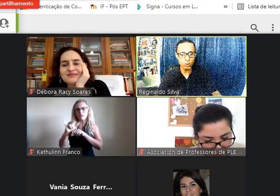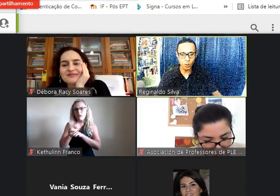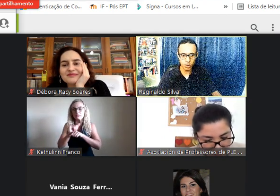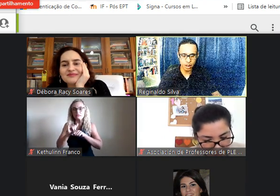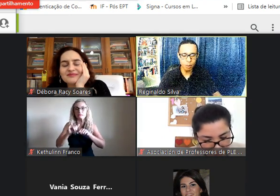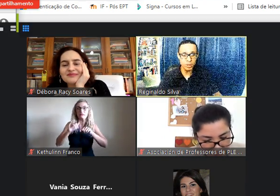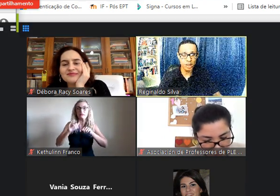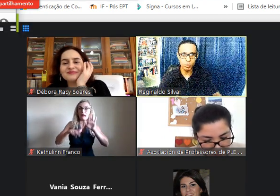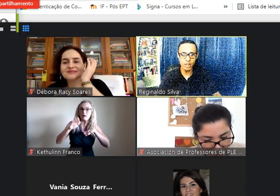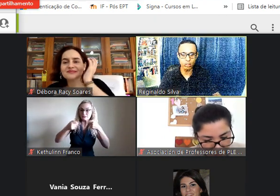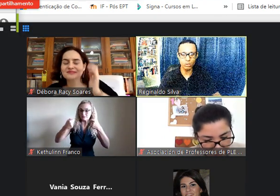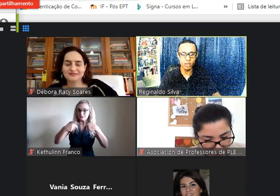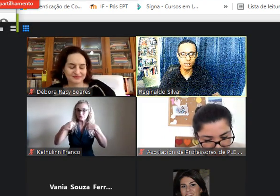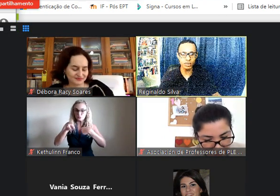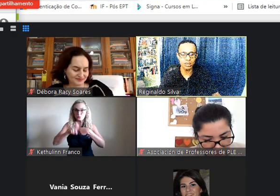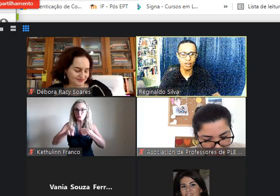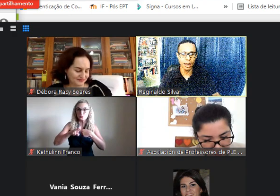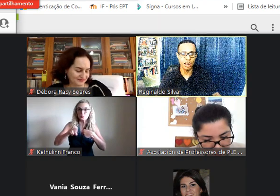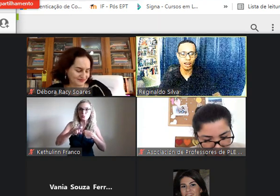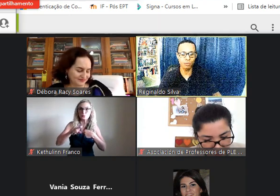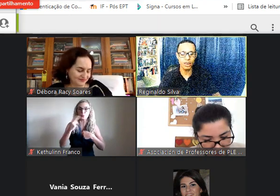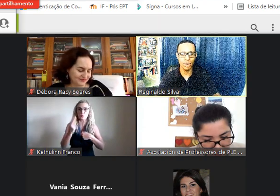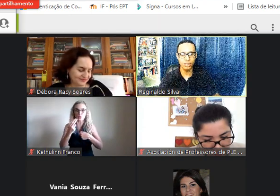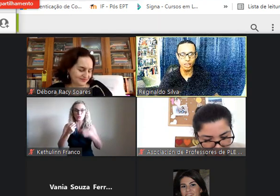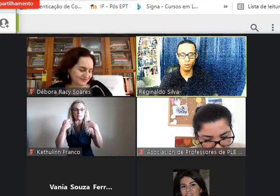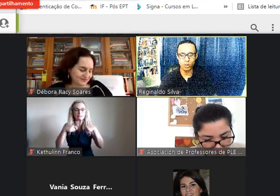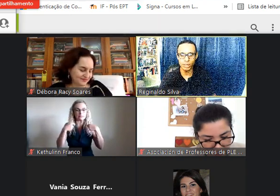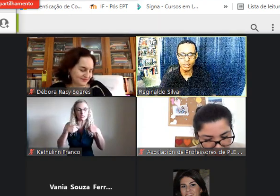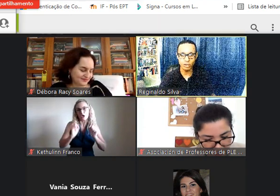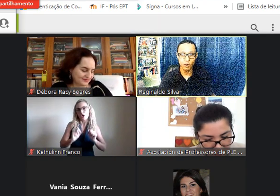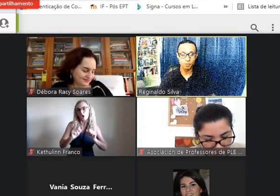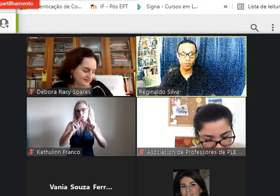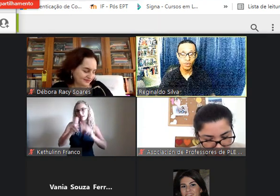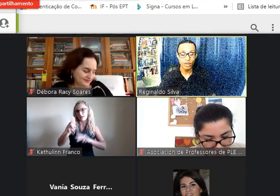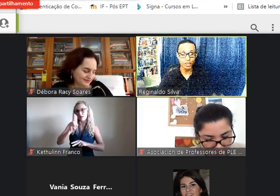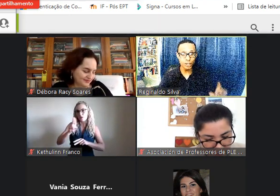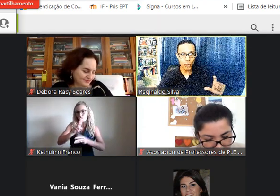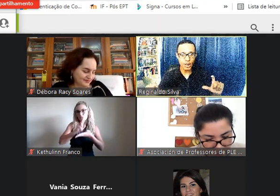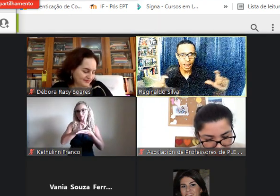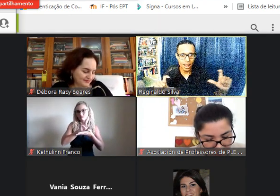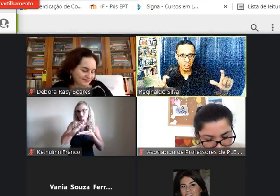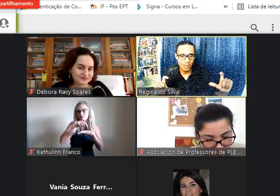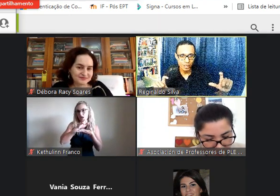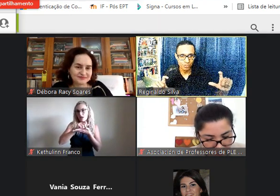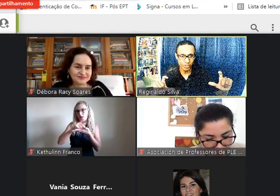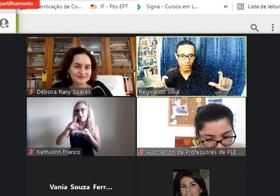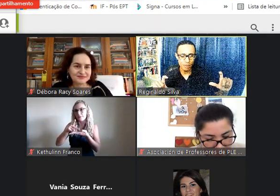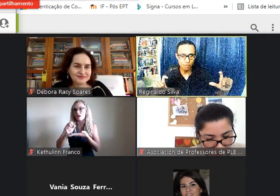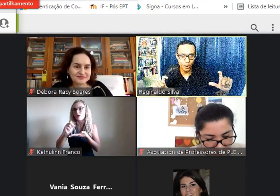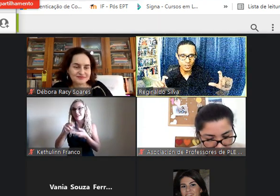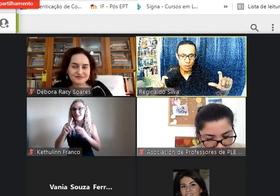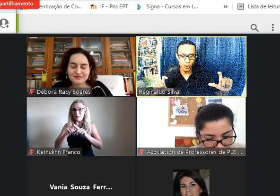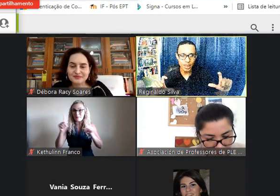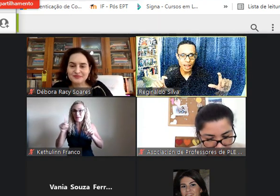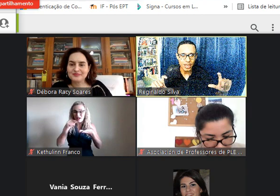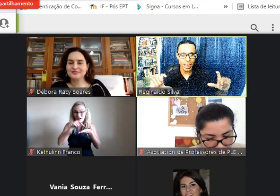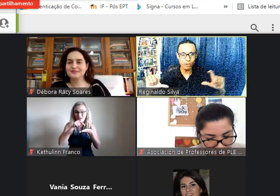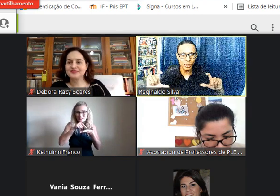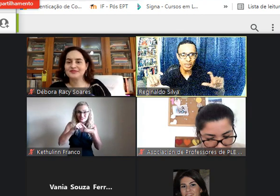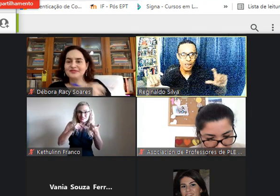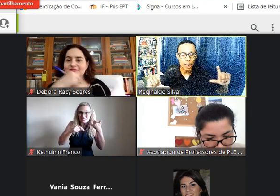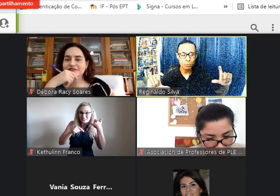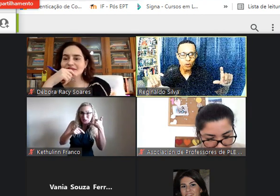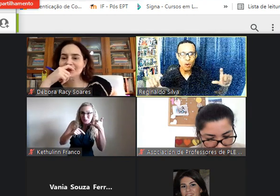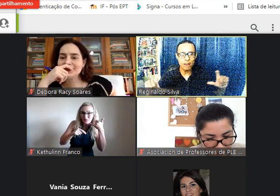alguns programas e a comunidade surda tem ficado atento quanto a isso, de trocar, né, por exemplo, aqui a